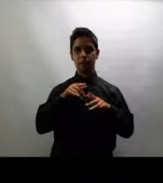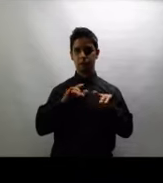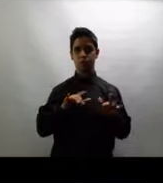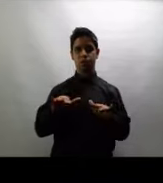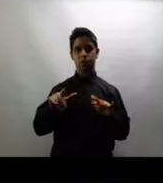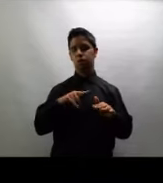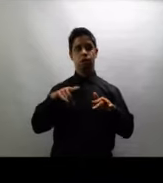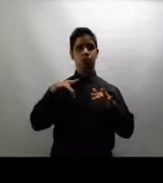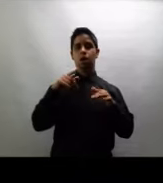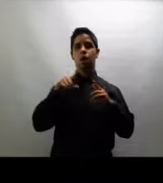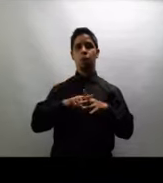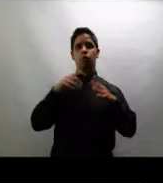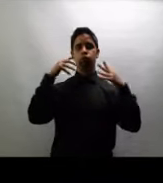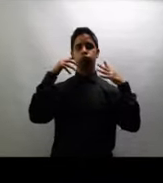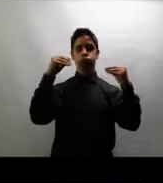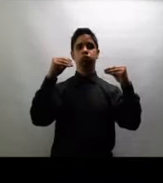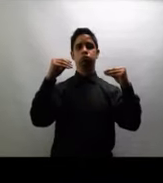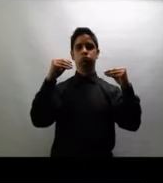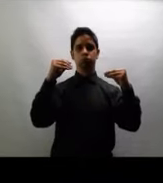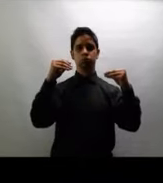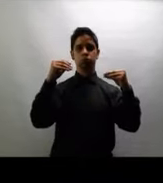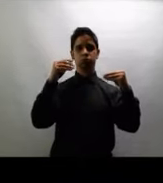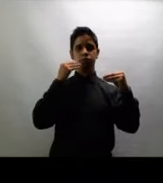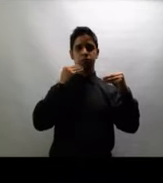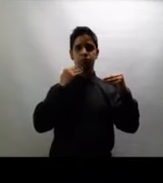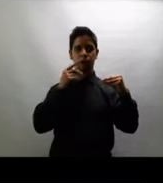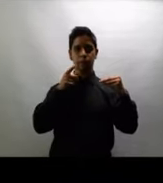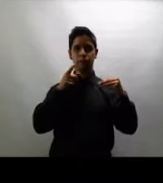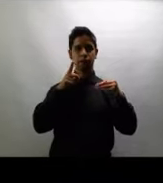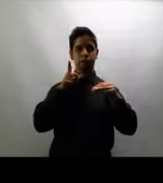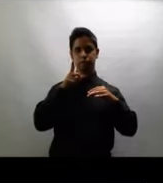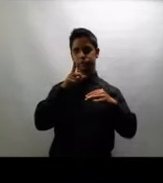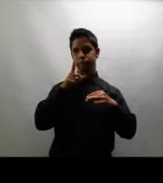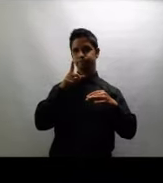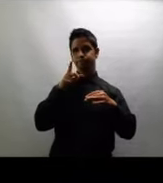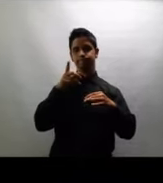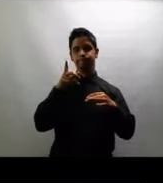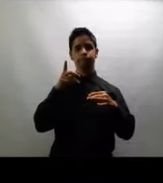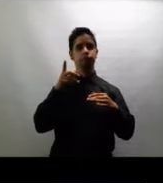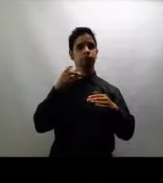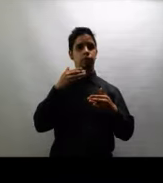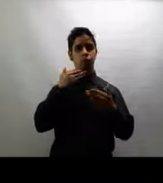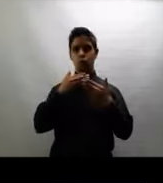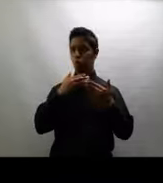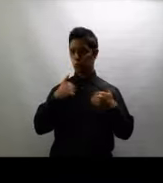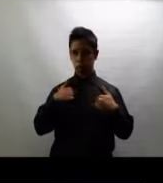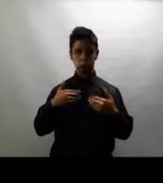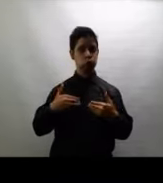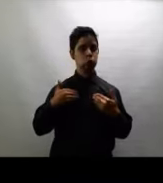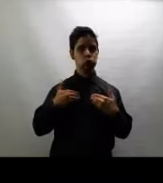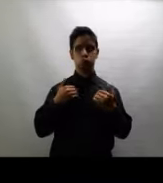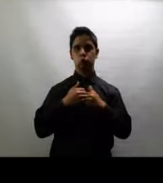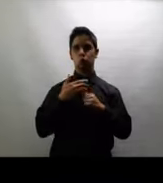no. Este rayo cayó donde no debía caer, pero bueno. De todas formas, contento con las